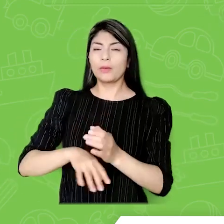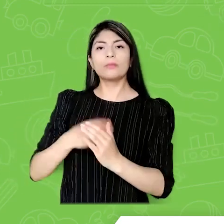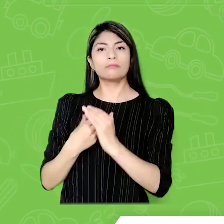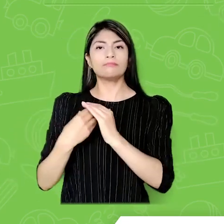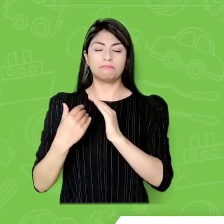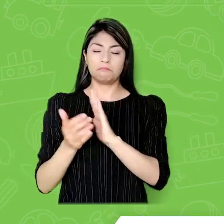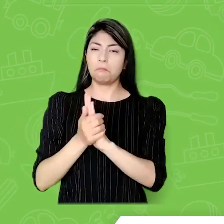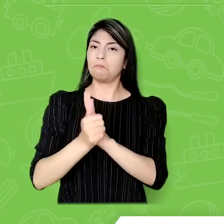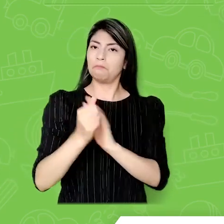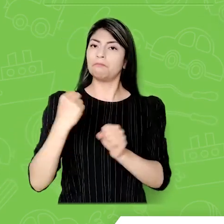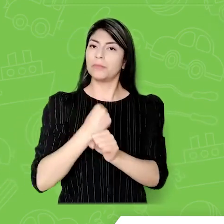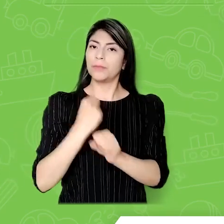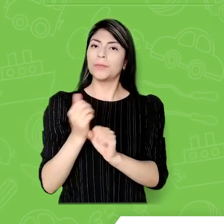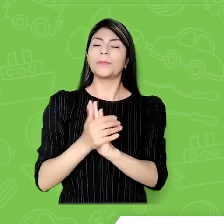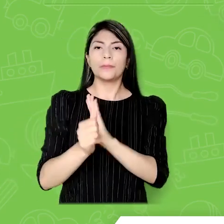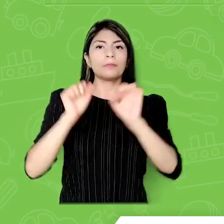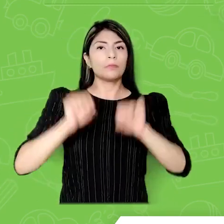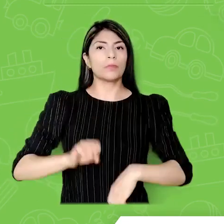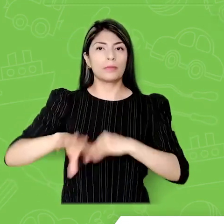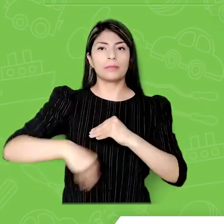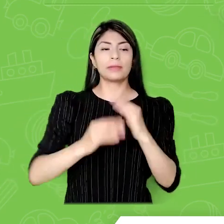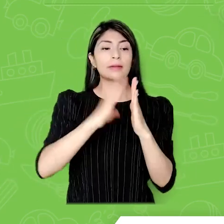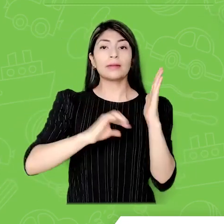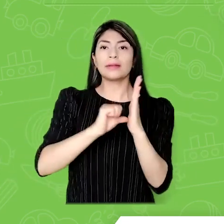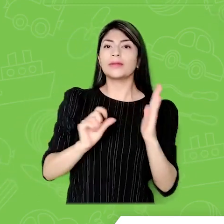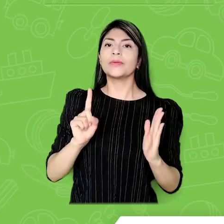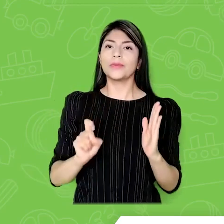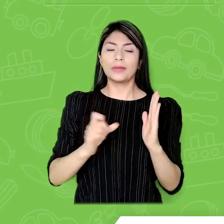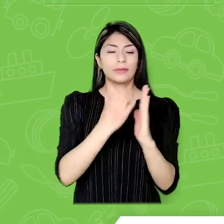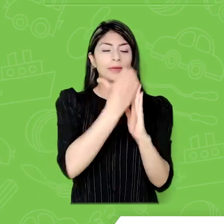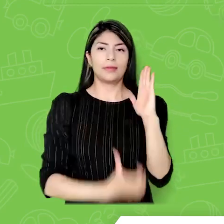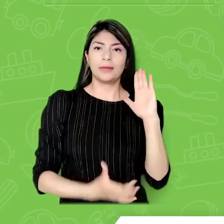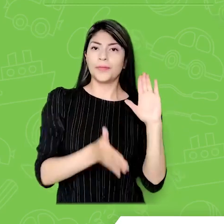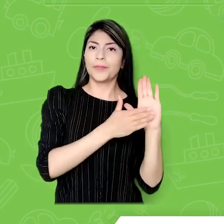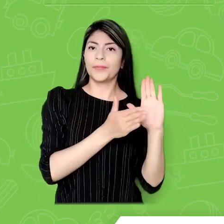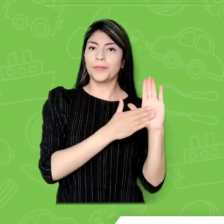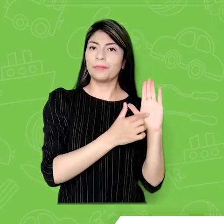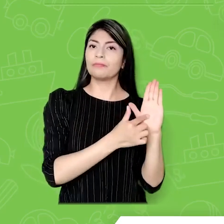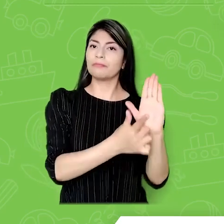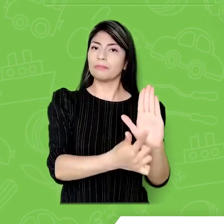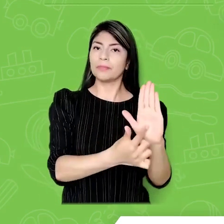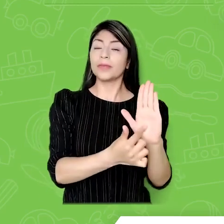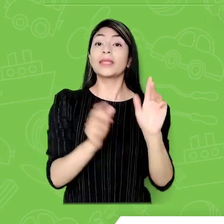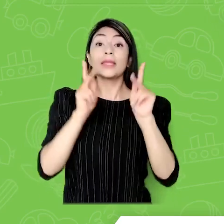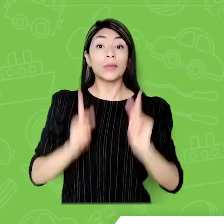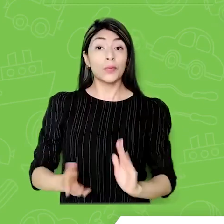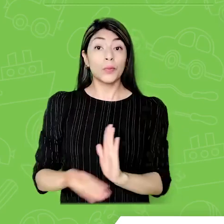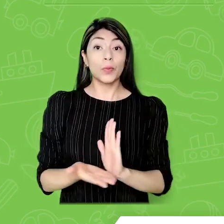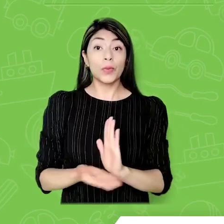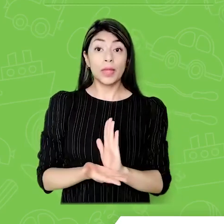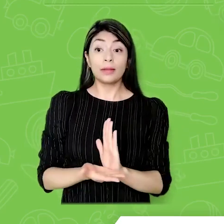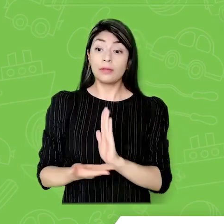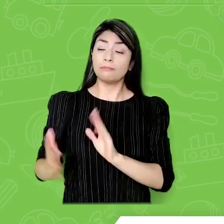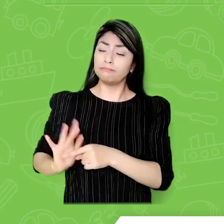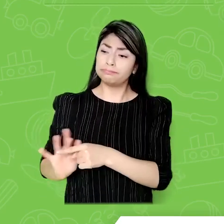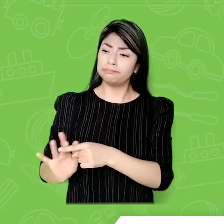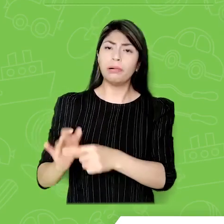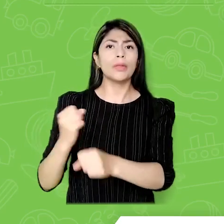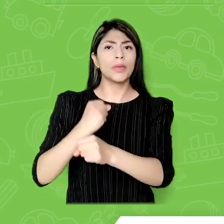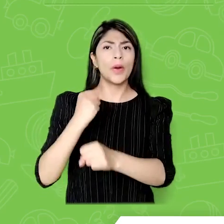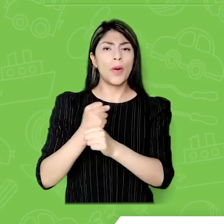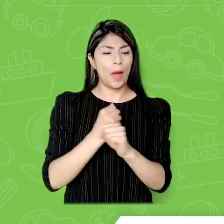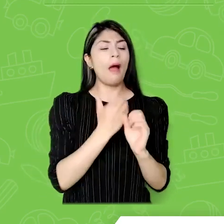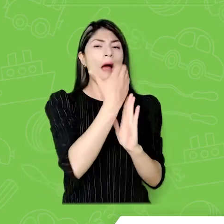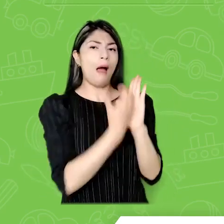6. Certificación. El tiempo que el estudiante realice como práctica laboral, deberá ser certificado por la